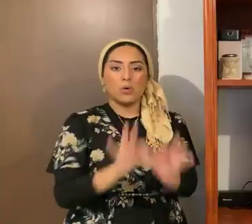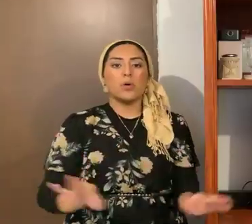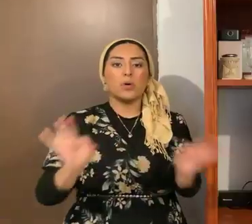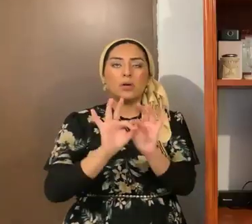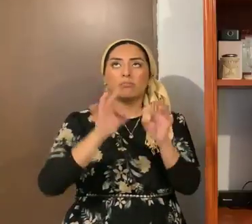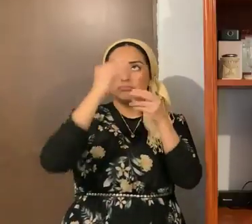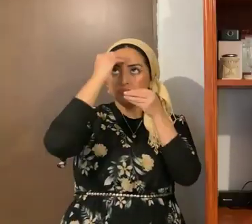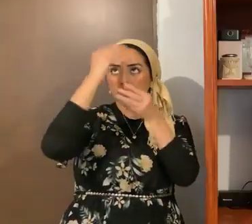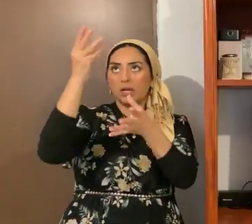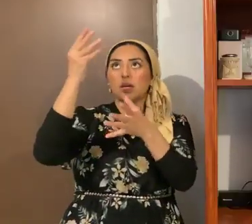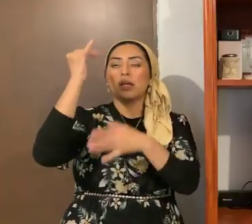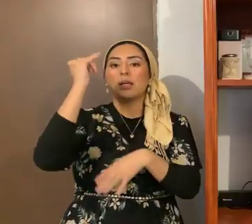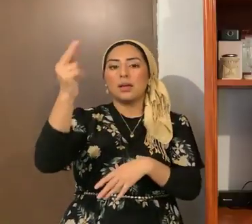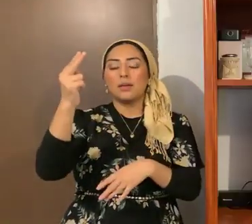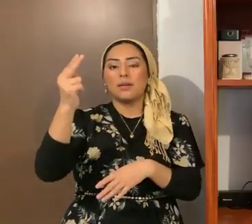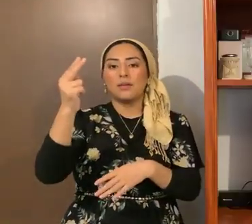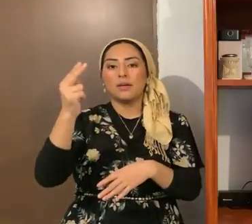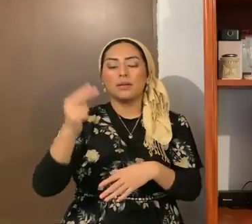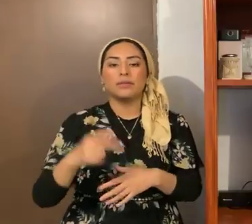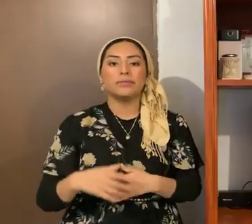Yahweh.